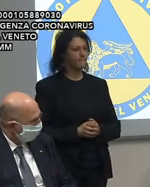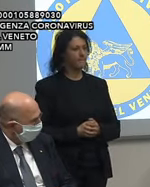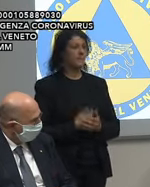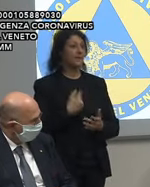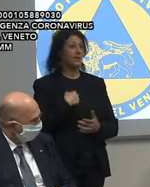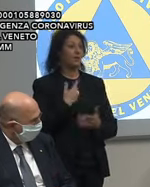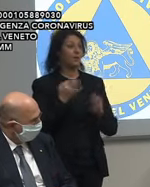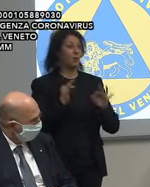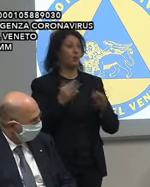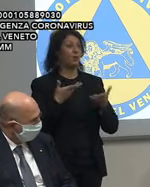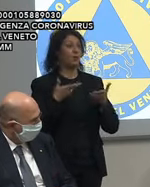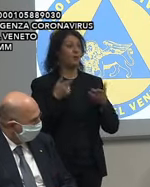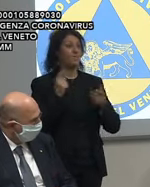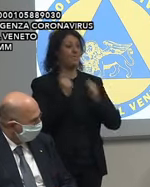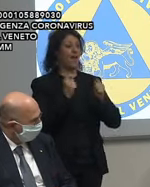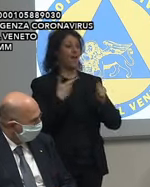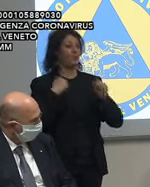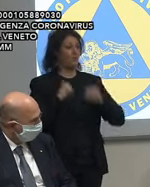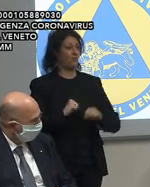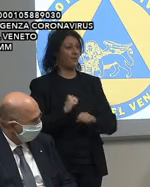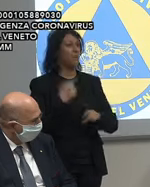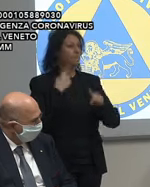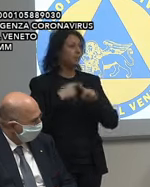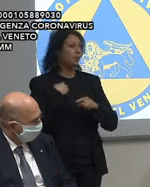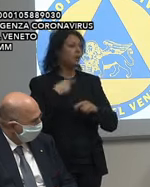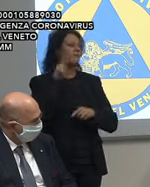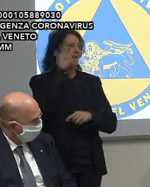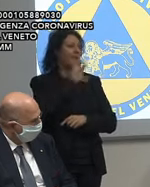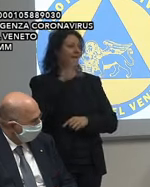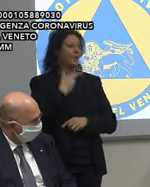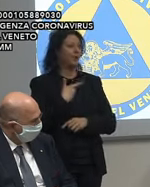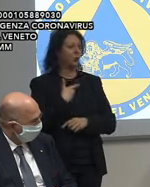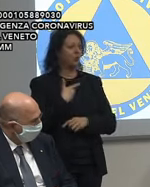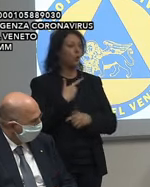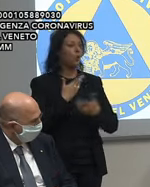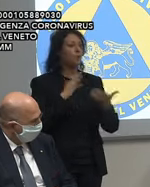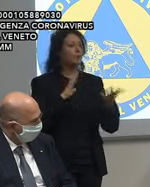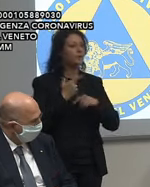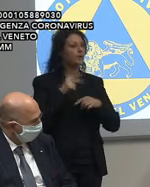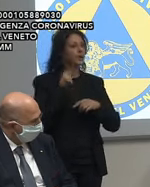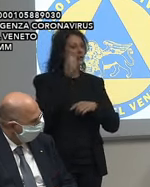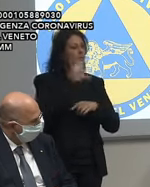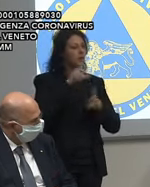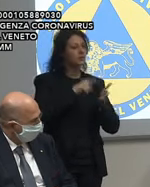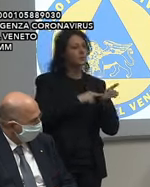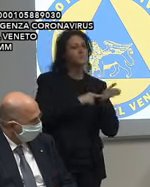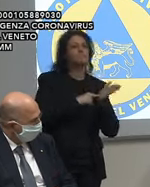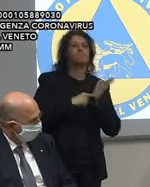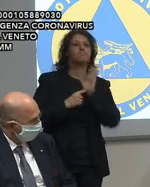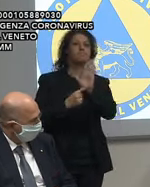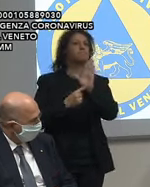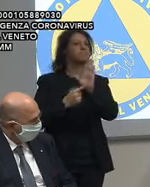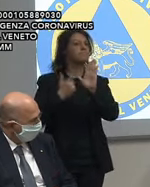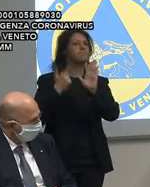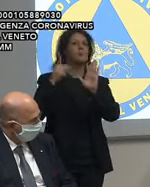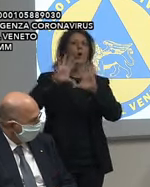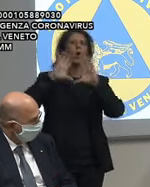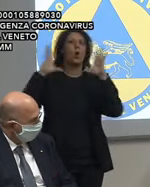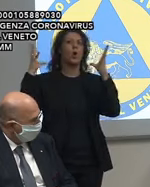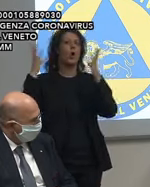di Padova e sono veneto. Perché abbiamo dato un'immagine a livello nazionale e internazionale in questo frangente di